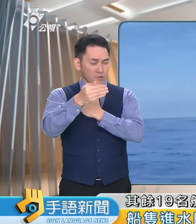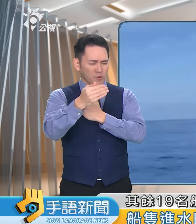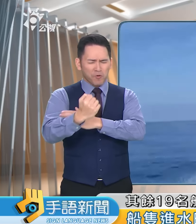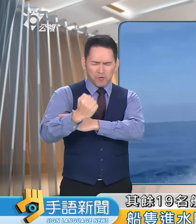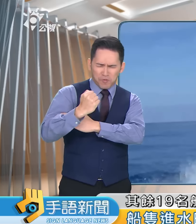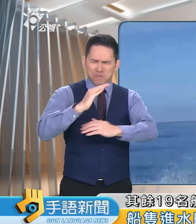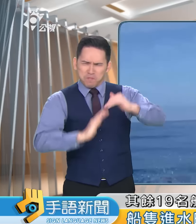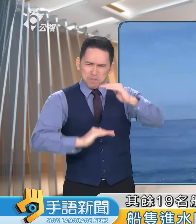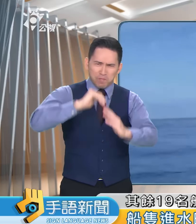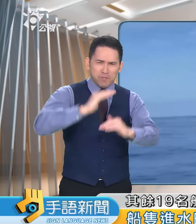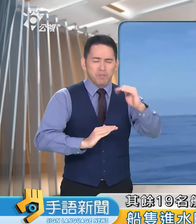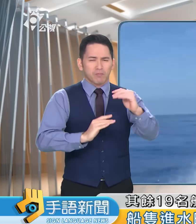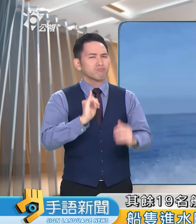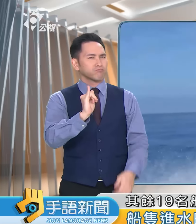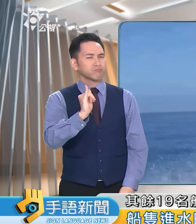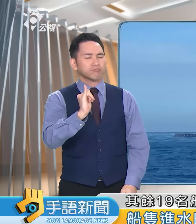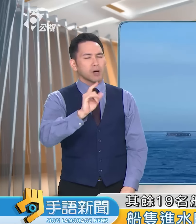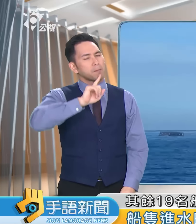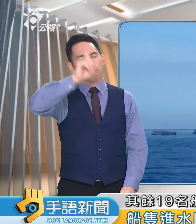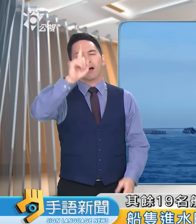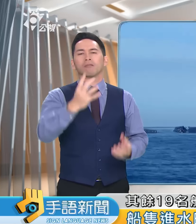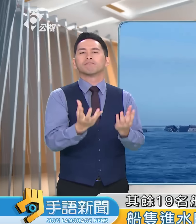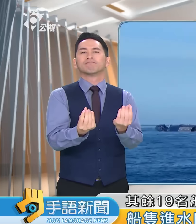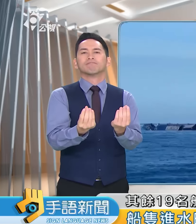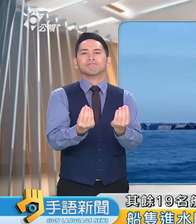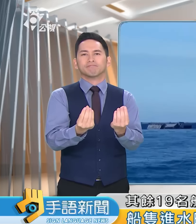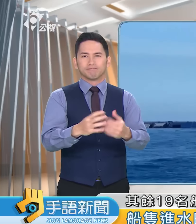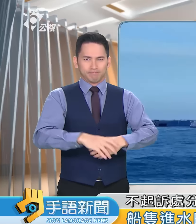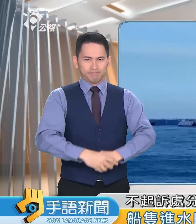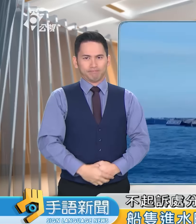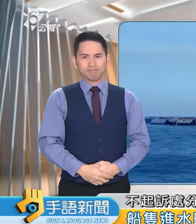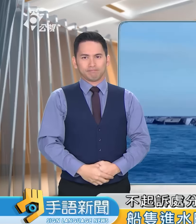员在船只进水时已经尽力处理，不起诉处分。